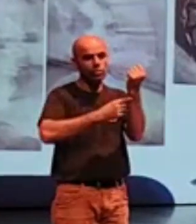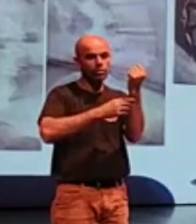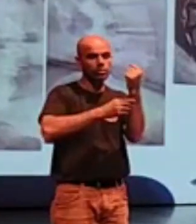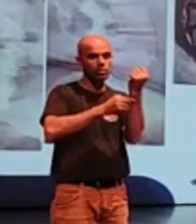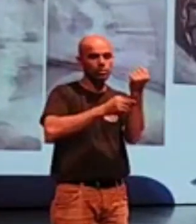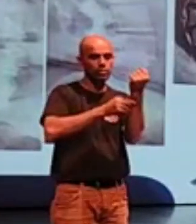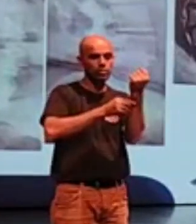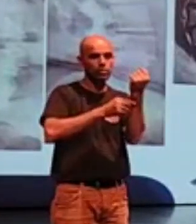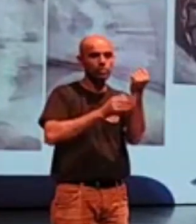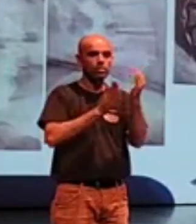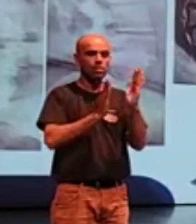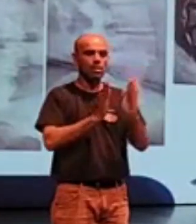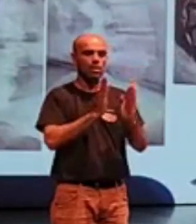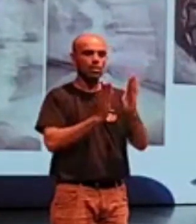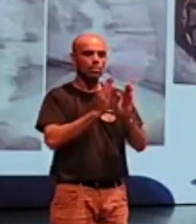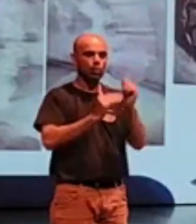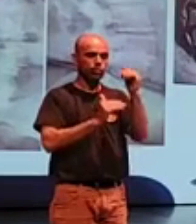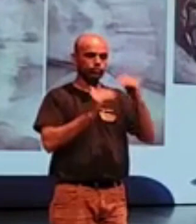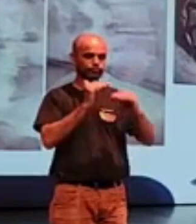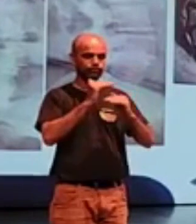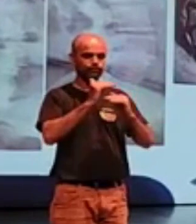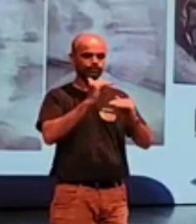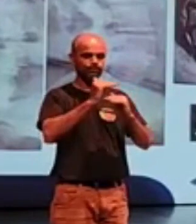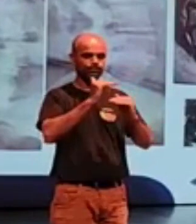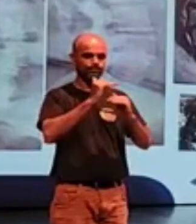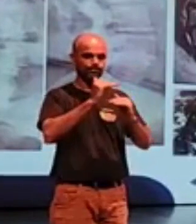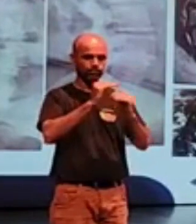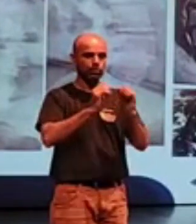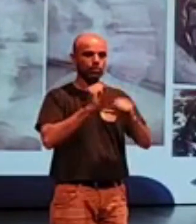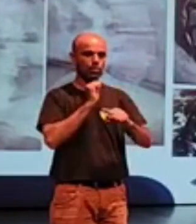instabilidade do nível próximo ao cage, que é uma evolução que pode ocorrer.